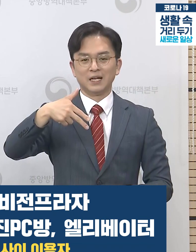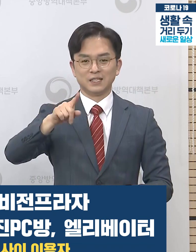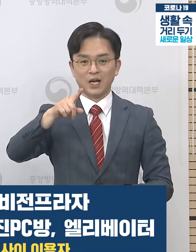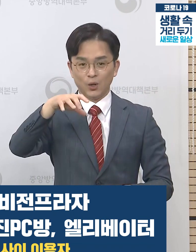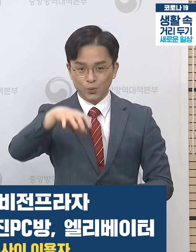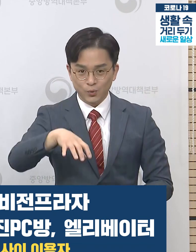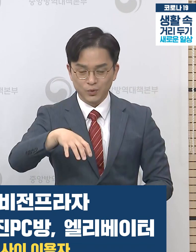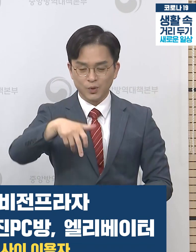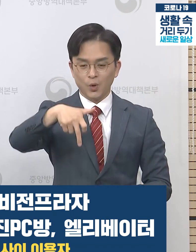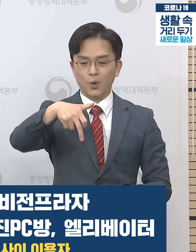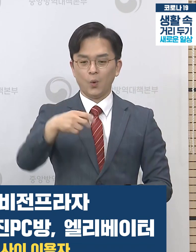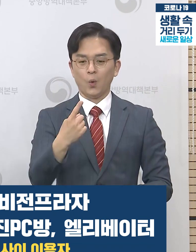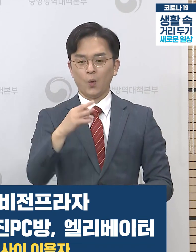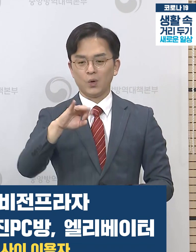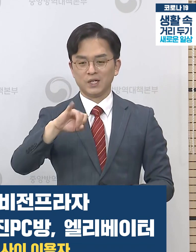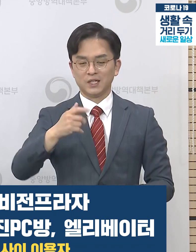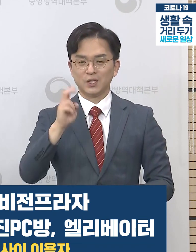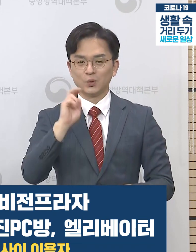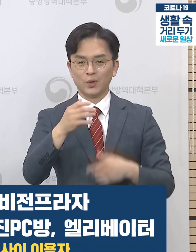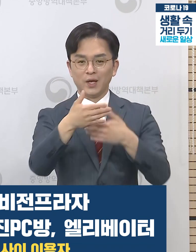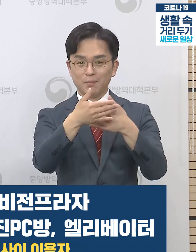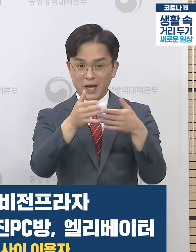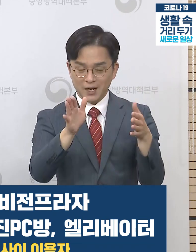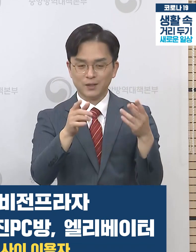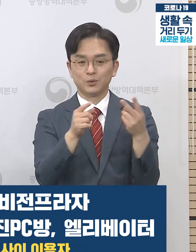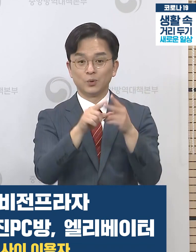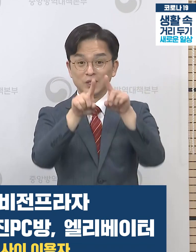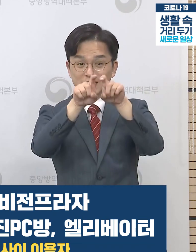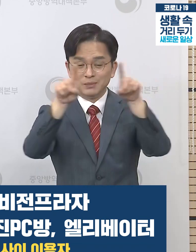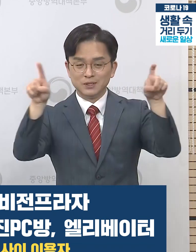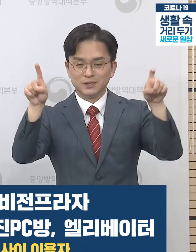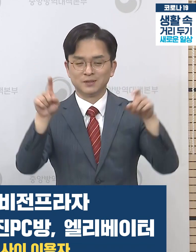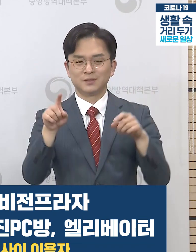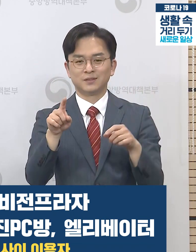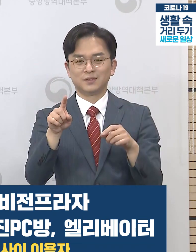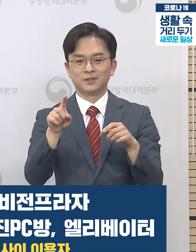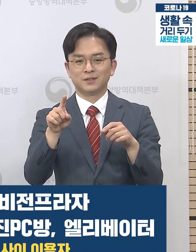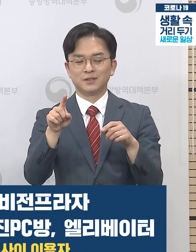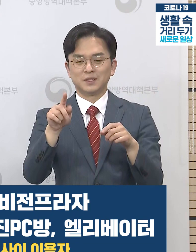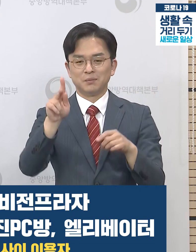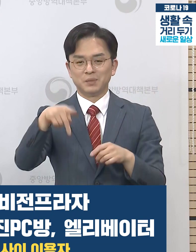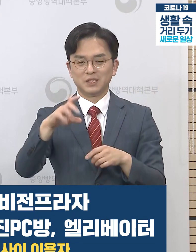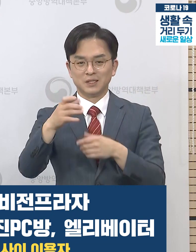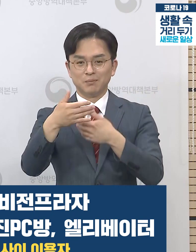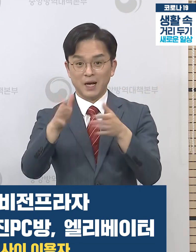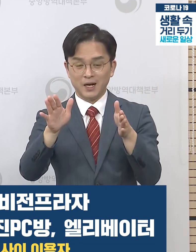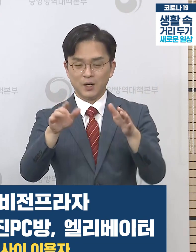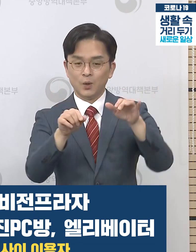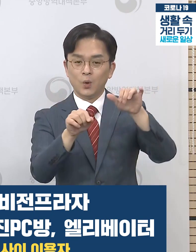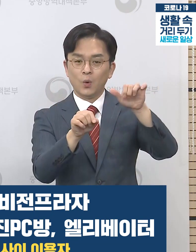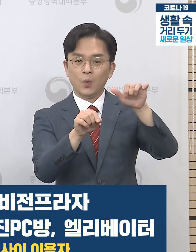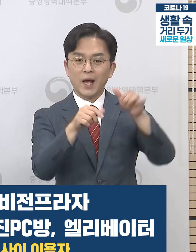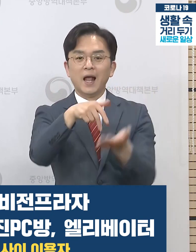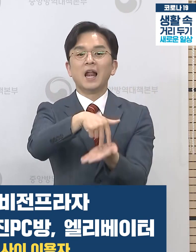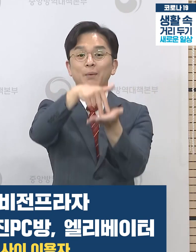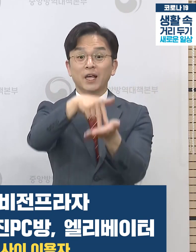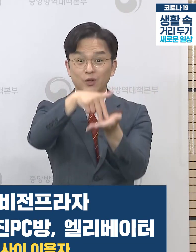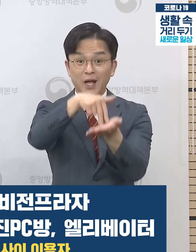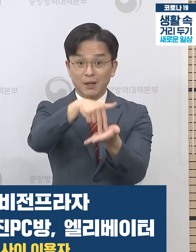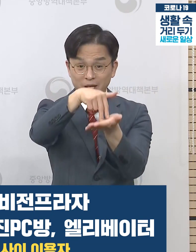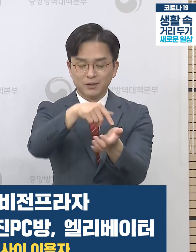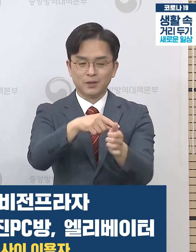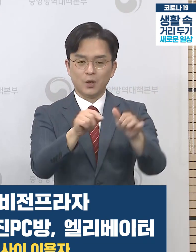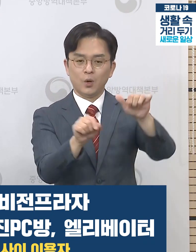노래방 11층에 또 진PC방 엘리베이터를 5월 6일 오후